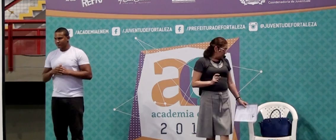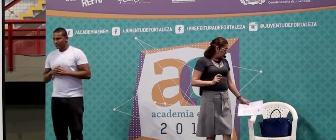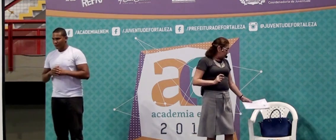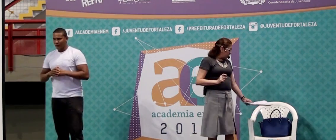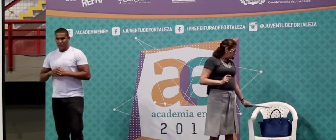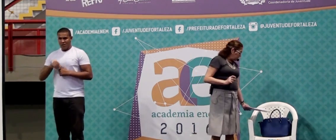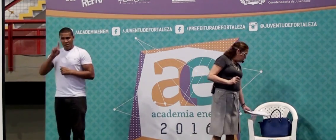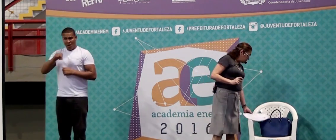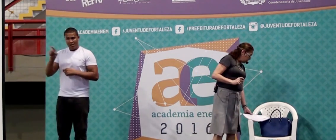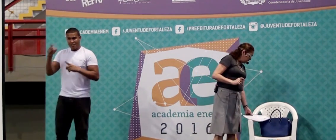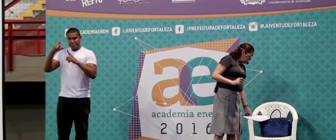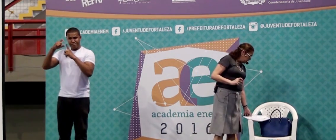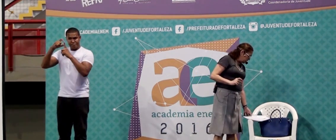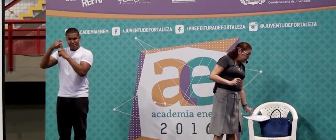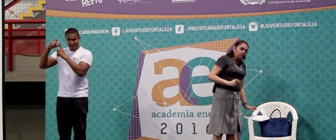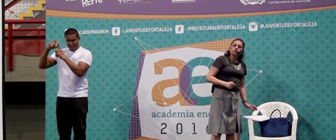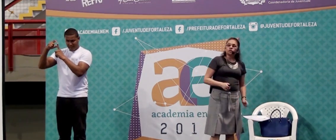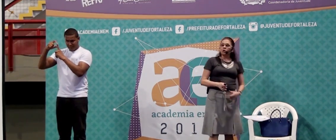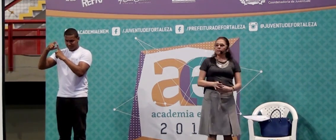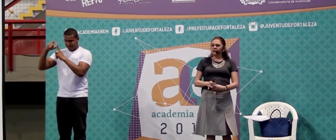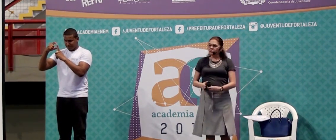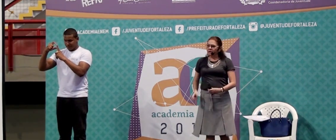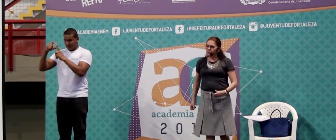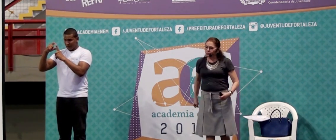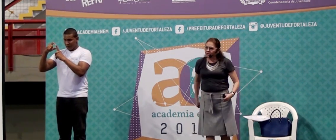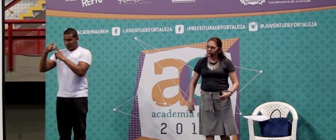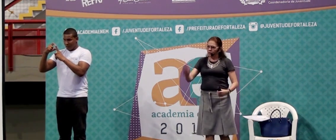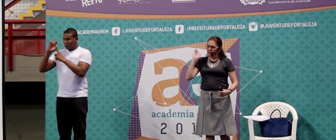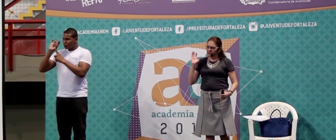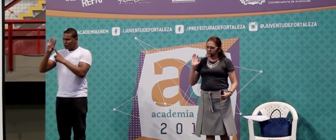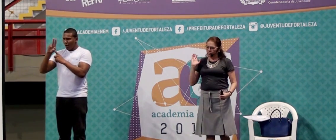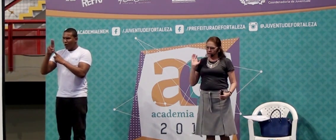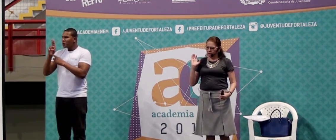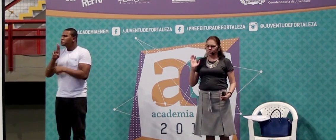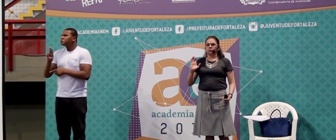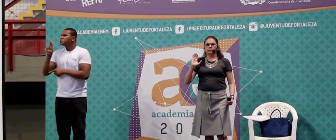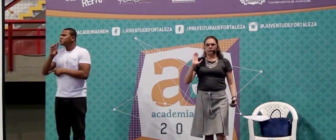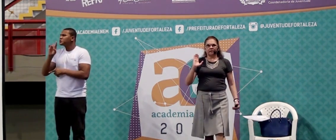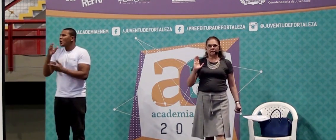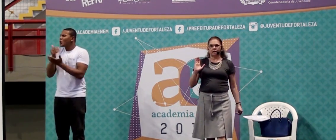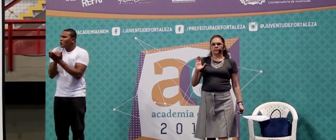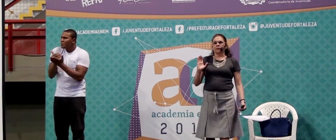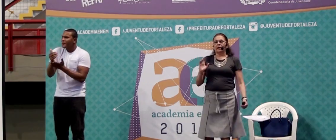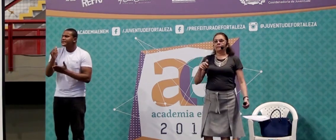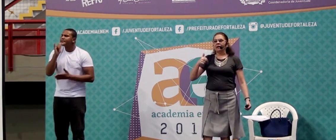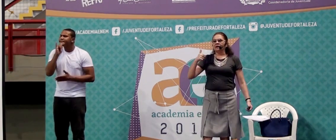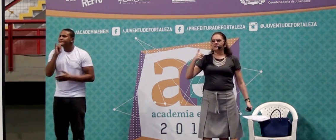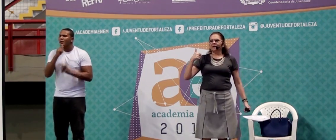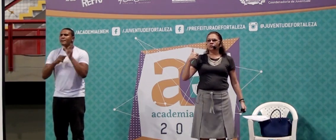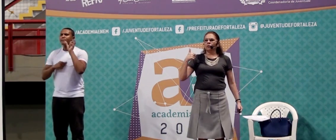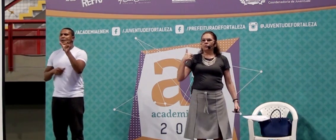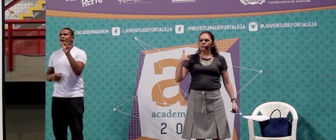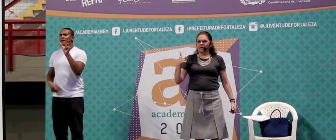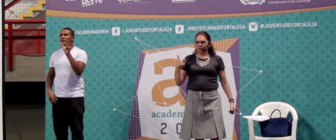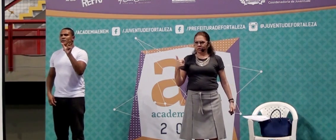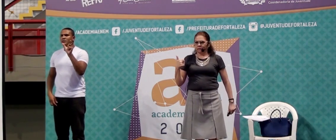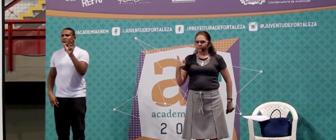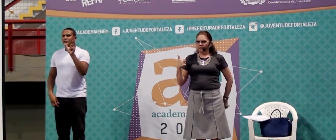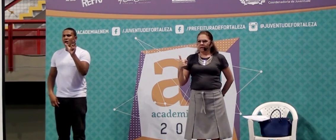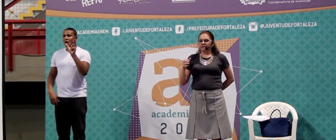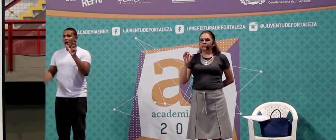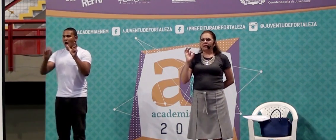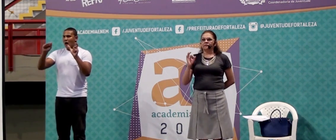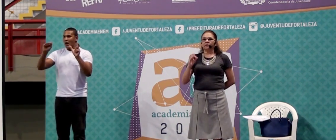palavras que você utiliza só para te ajudar a começar o texto. Por exemplo, a palavra